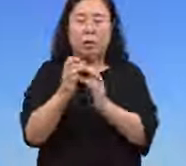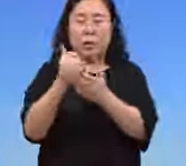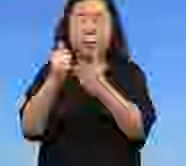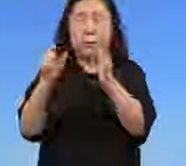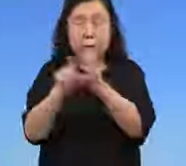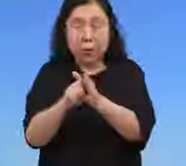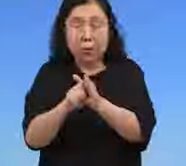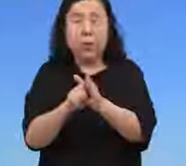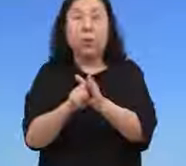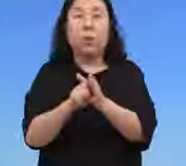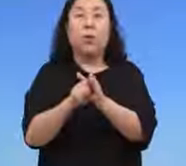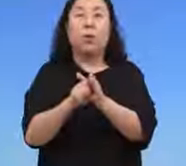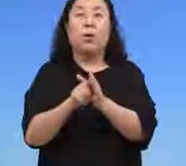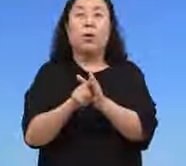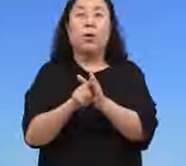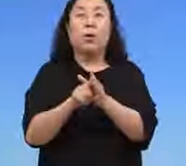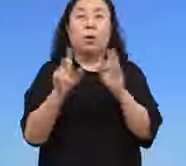믿고